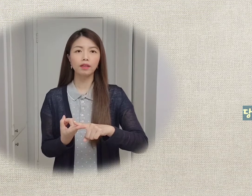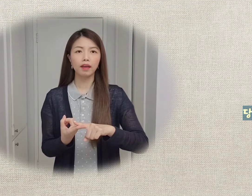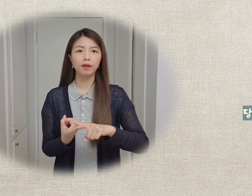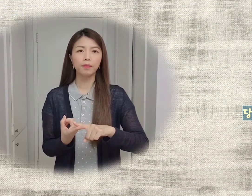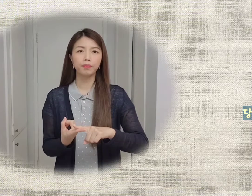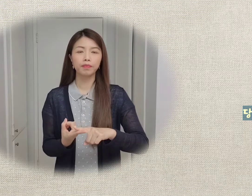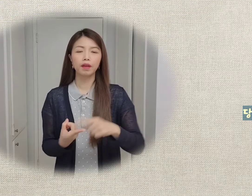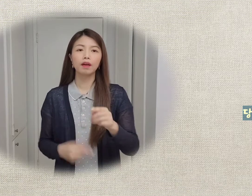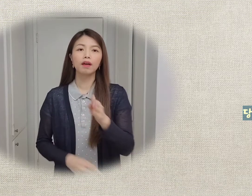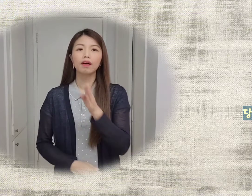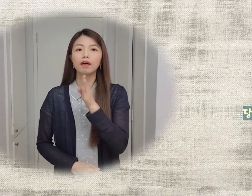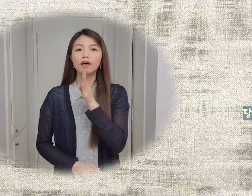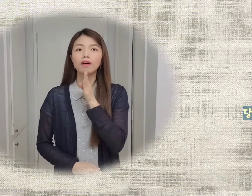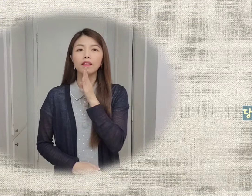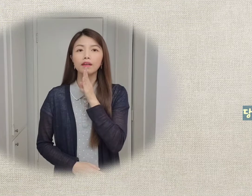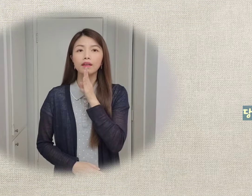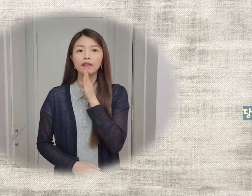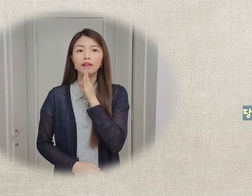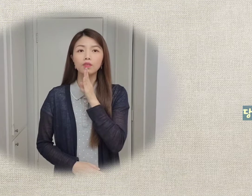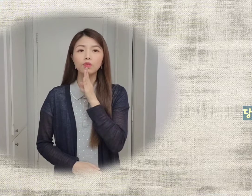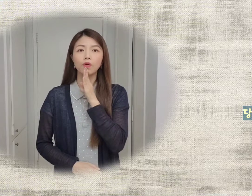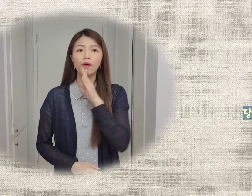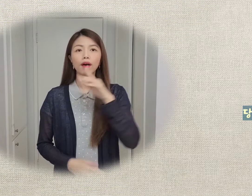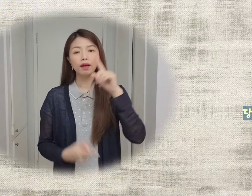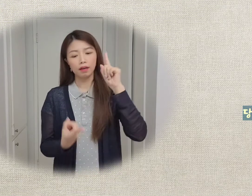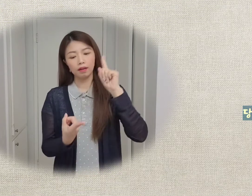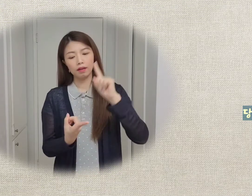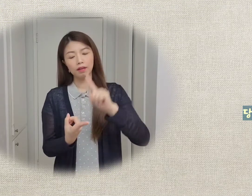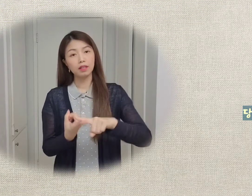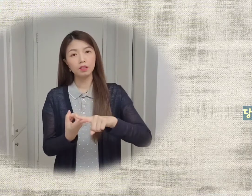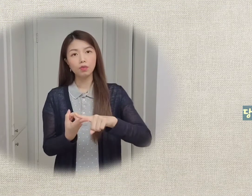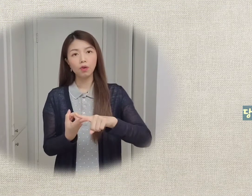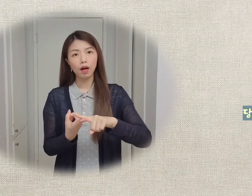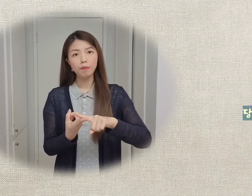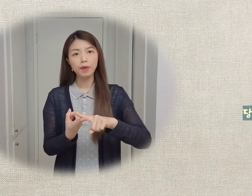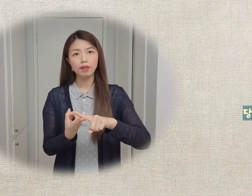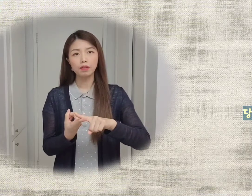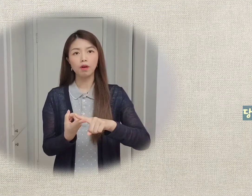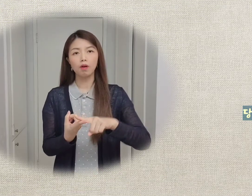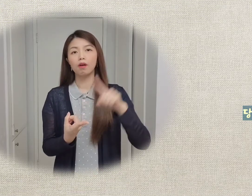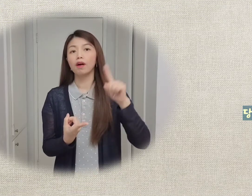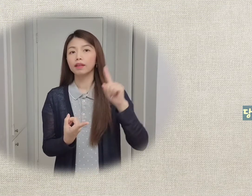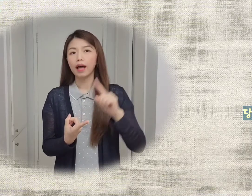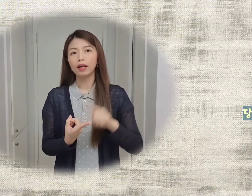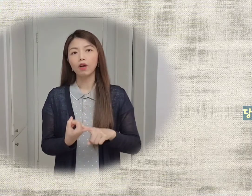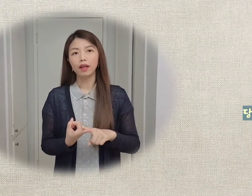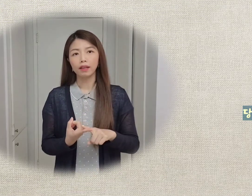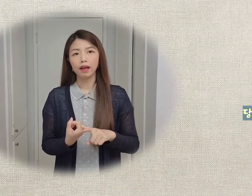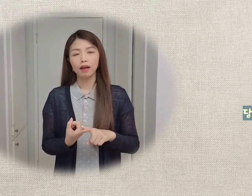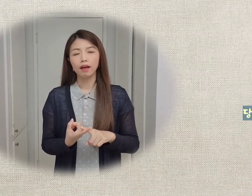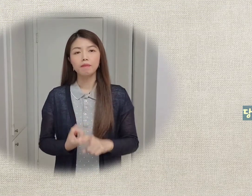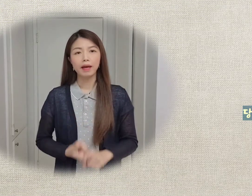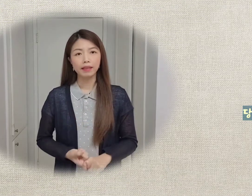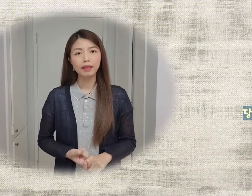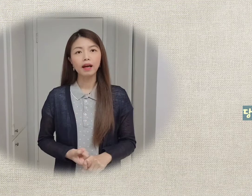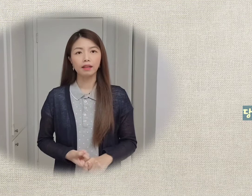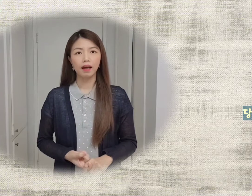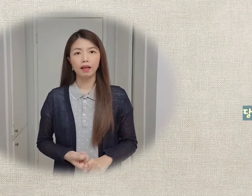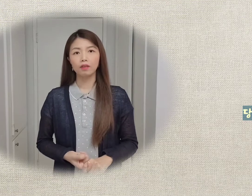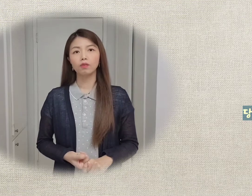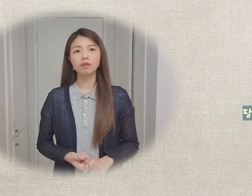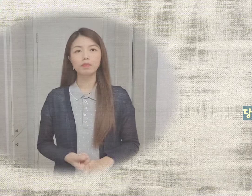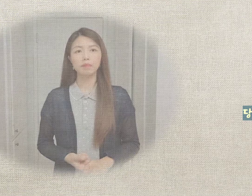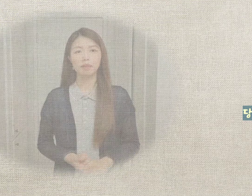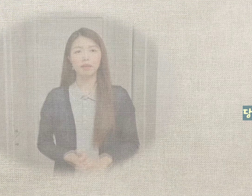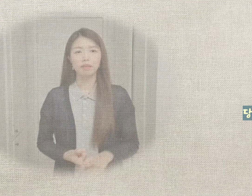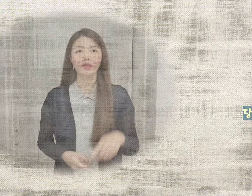되기도 하는데요. 이 수어와 이 수어가 합해져서 당연하다,